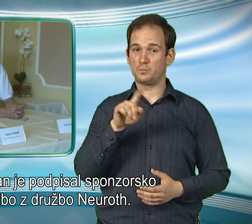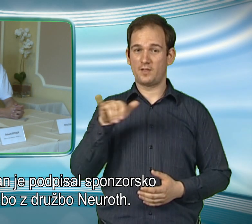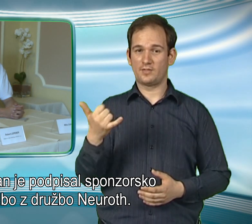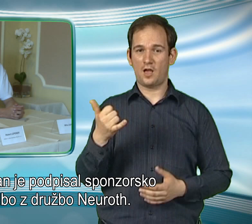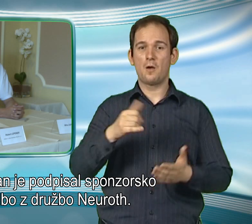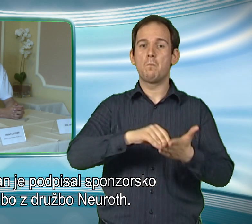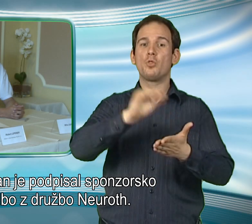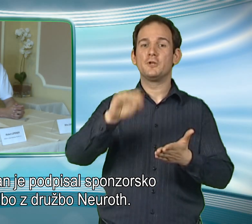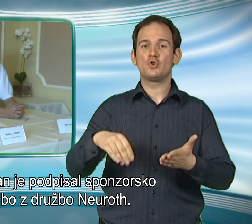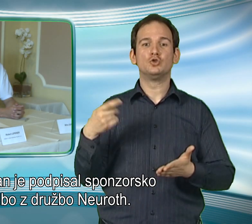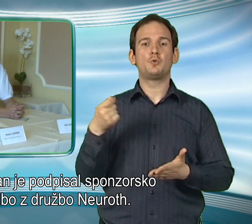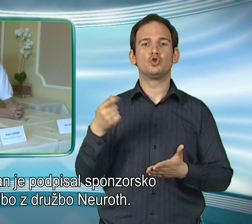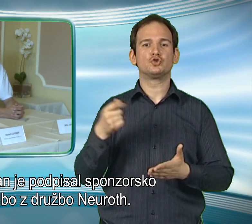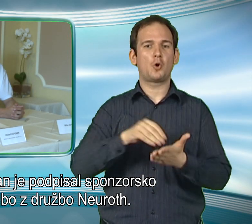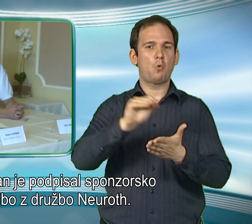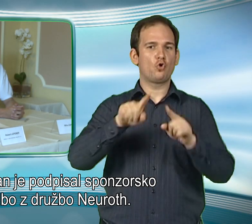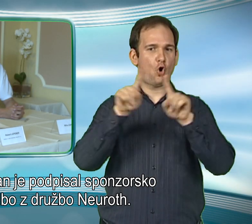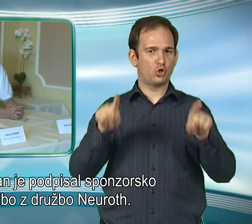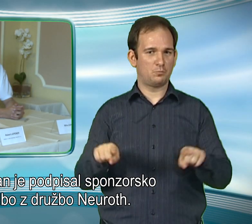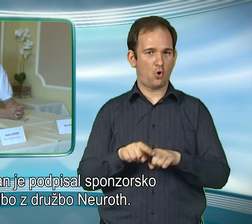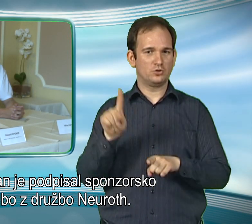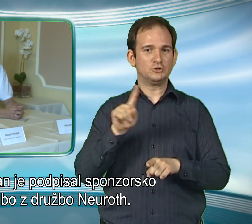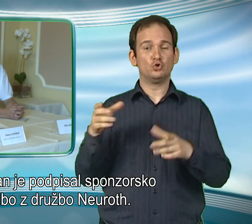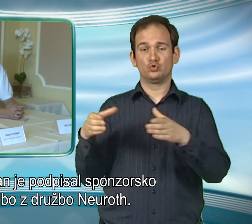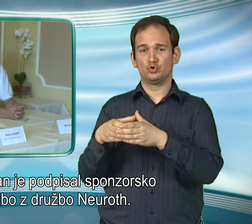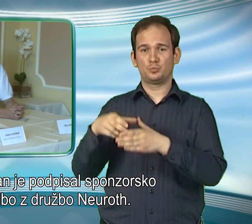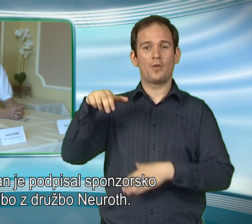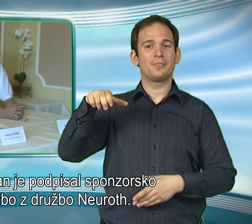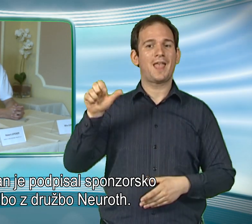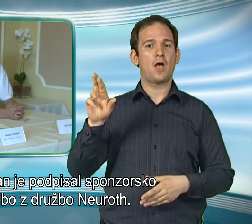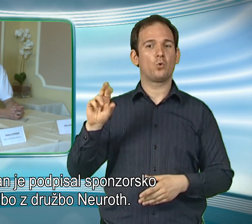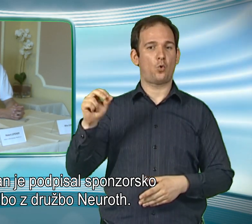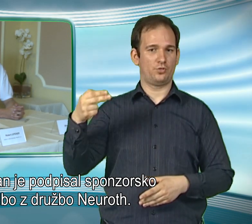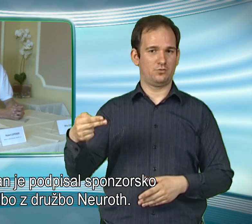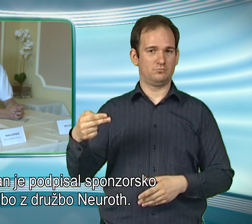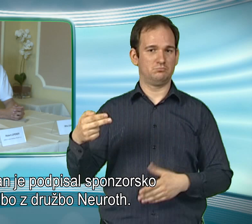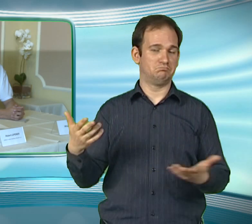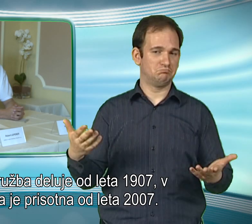Miha Zupan je podpisal sponzorsko pogodbo z družbo Neurod.